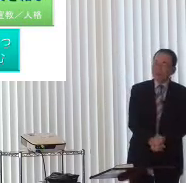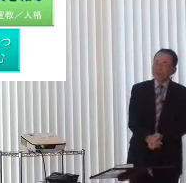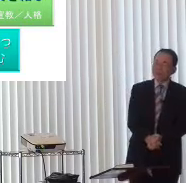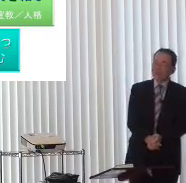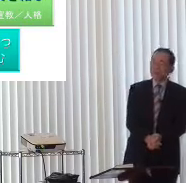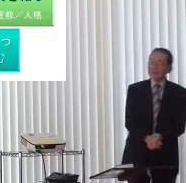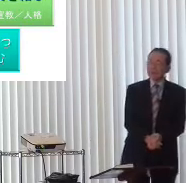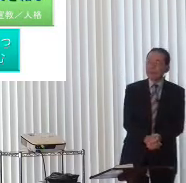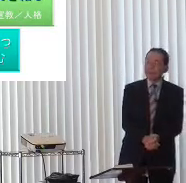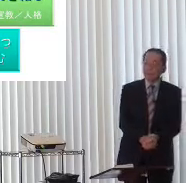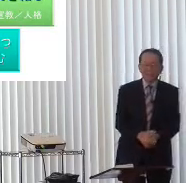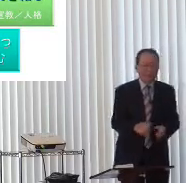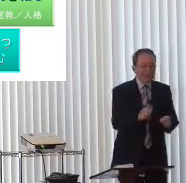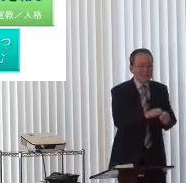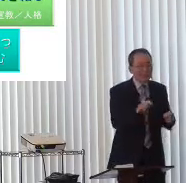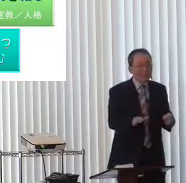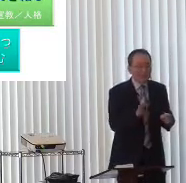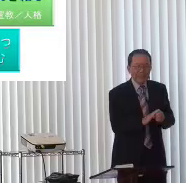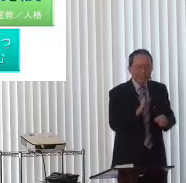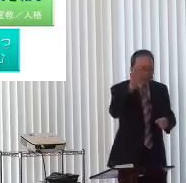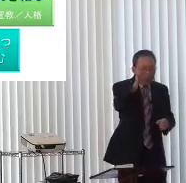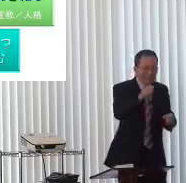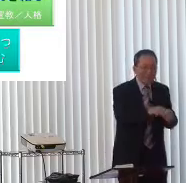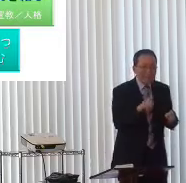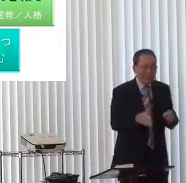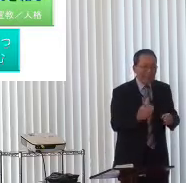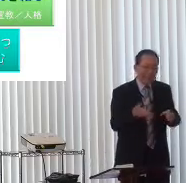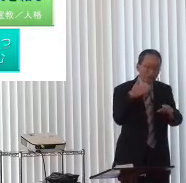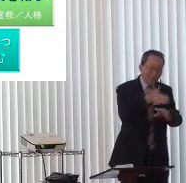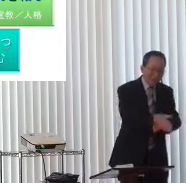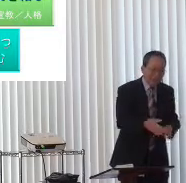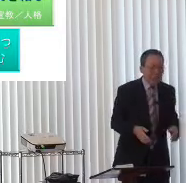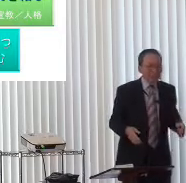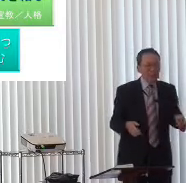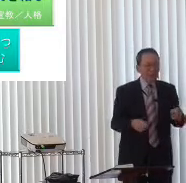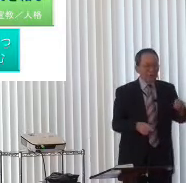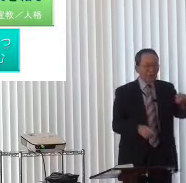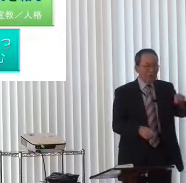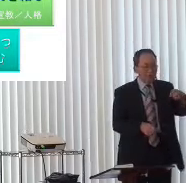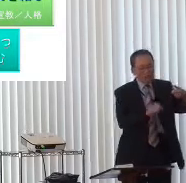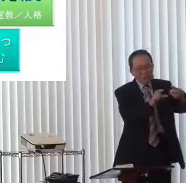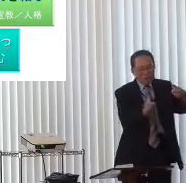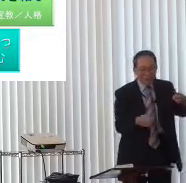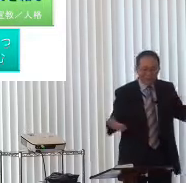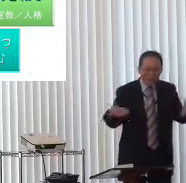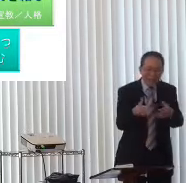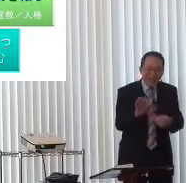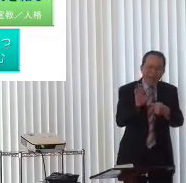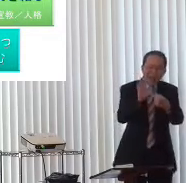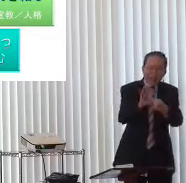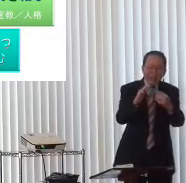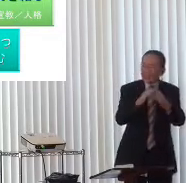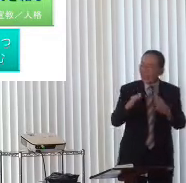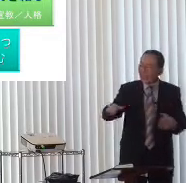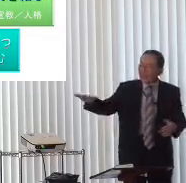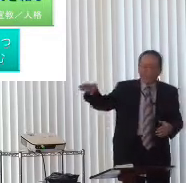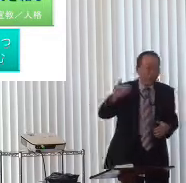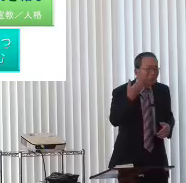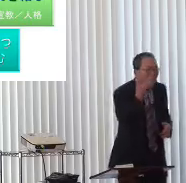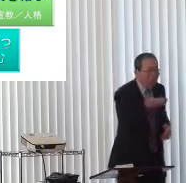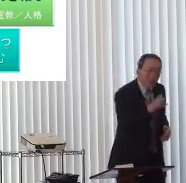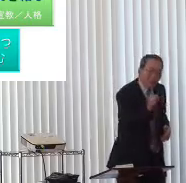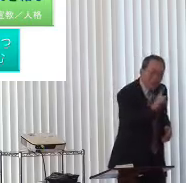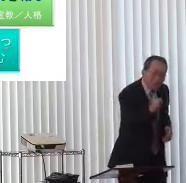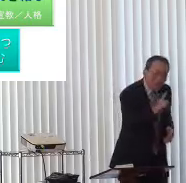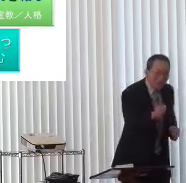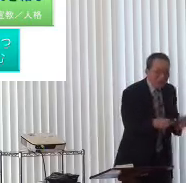して1年が経ってですね、私が今年の年末の証し会で聞きますから、皆さんにどうで